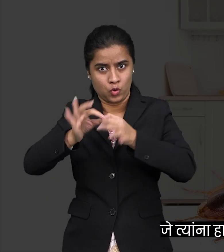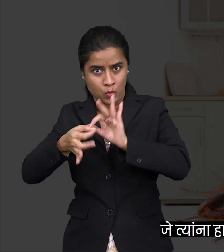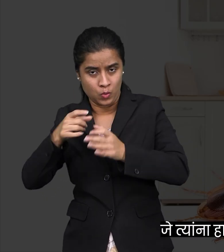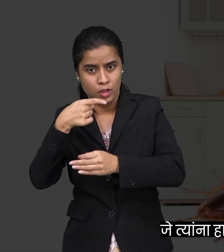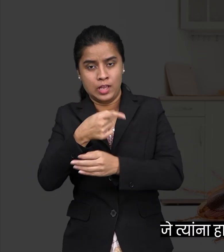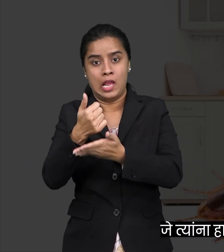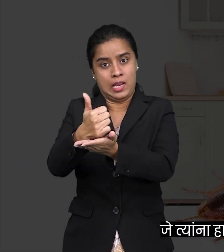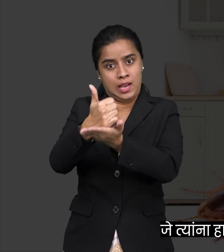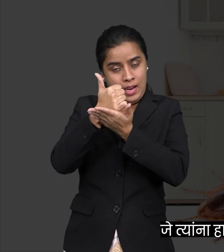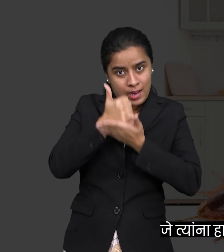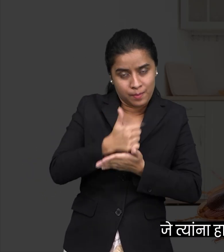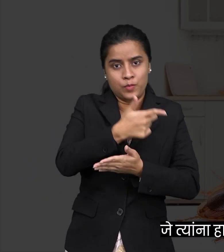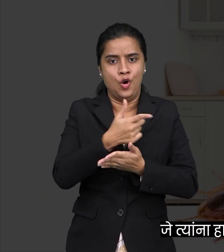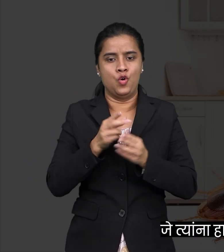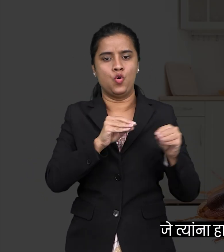मदत करते.